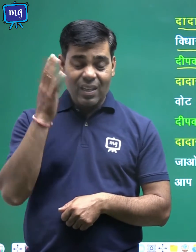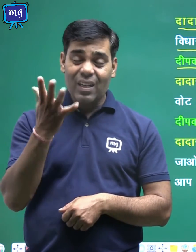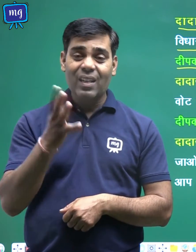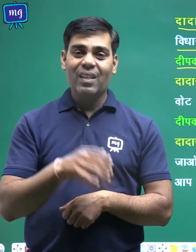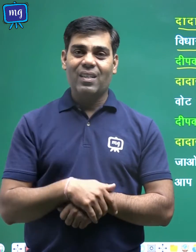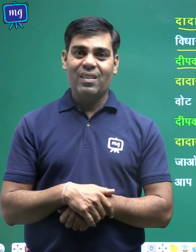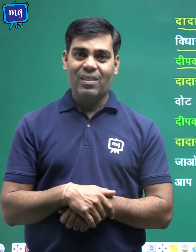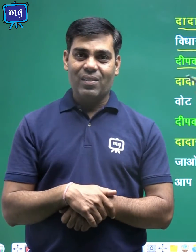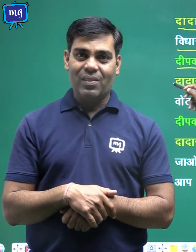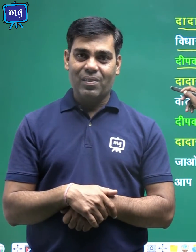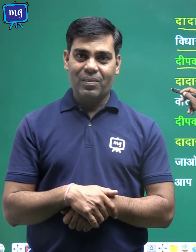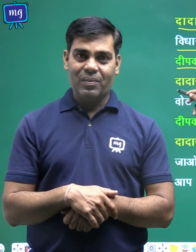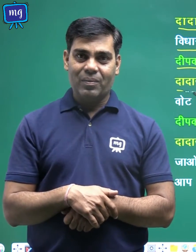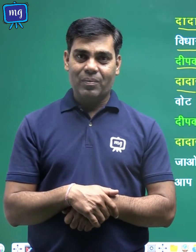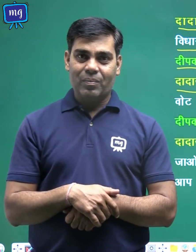नहीं है।